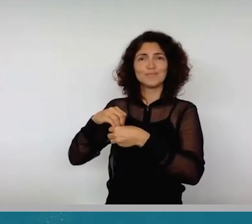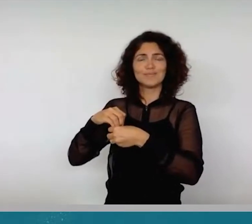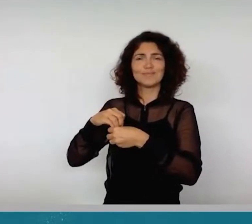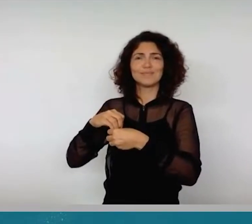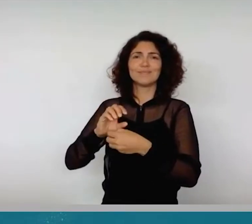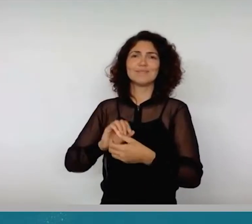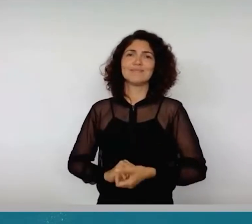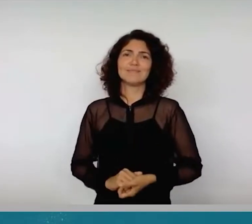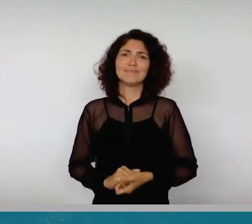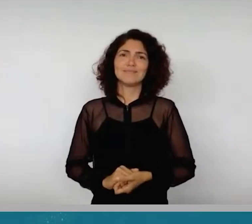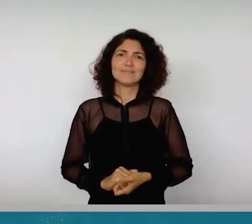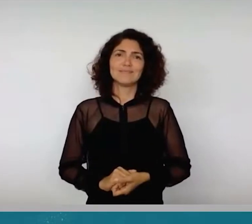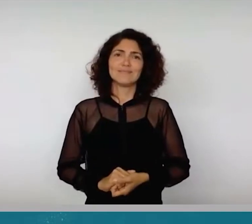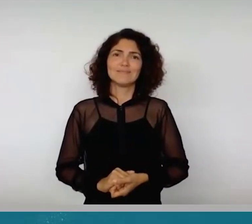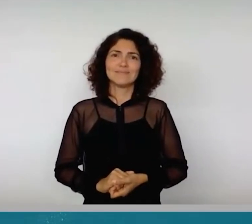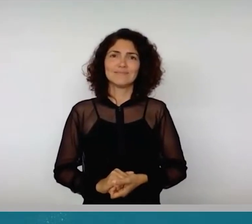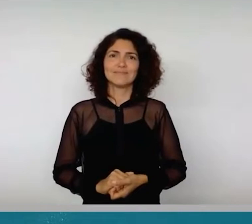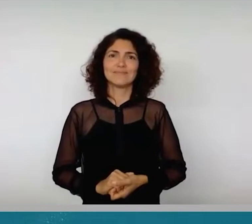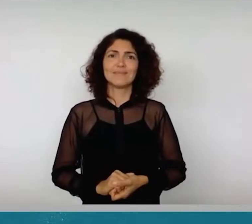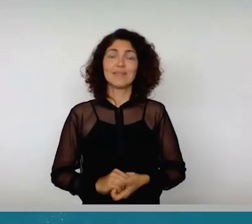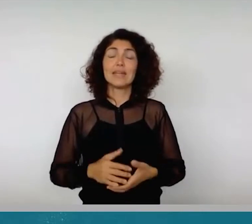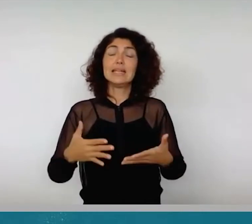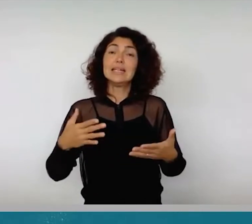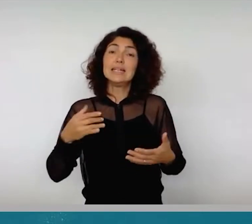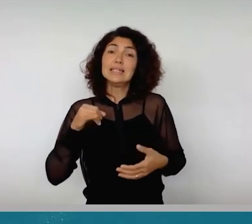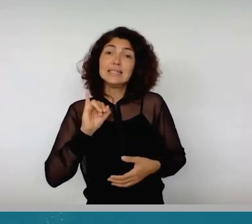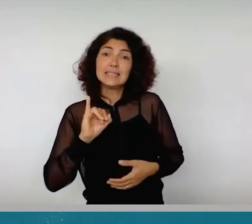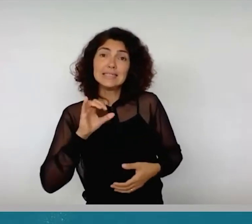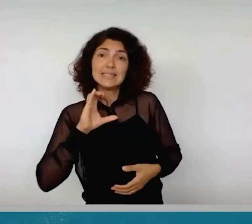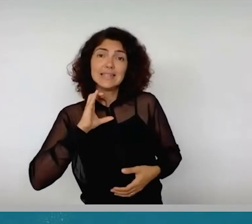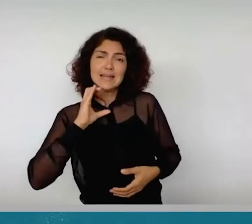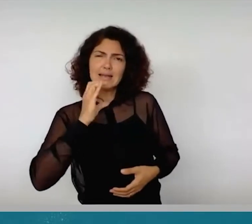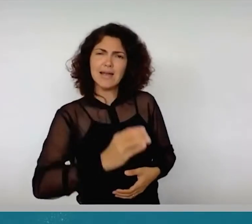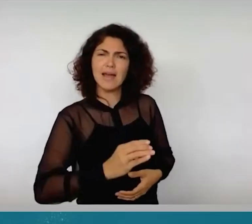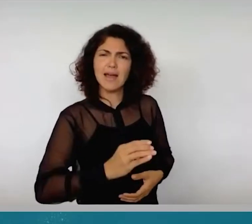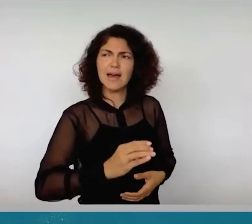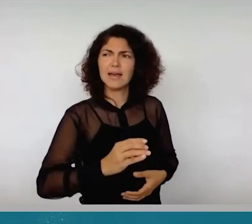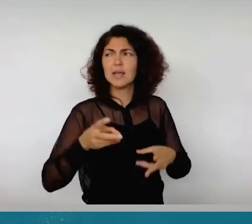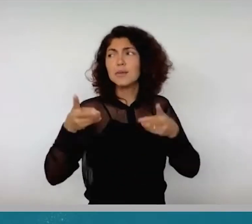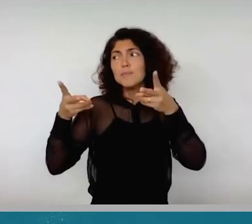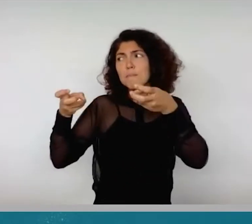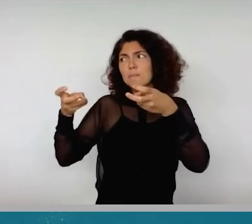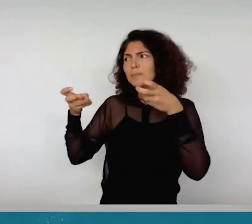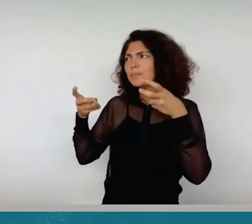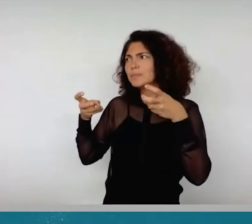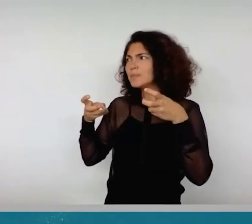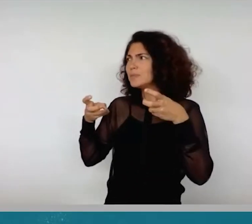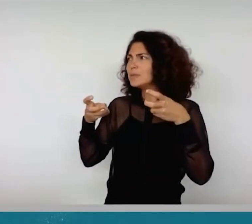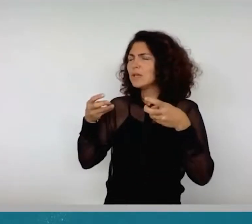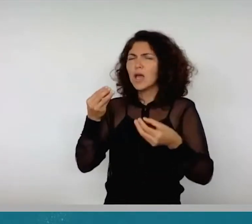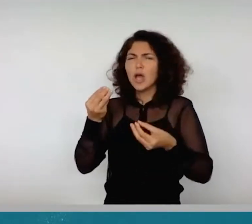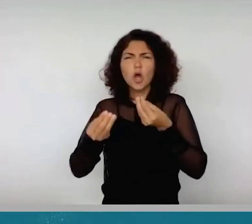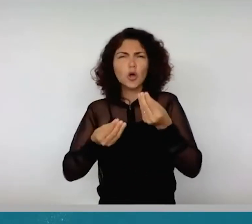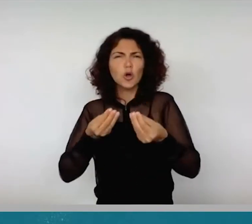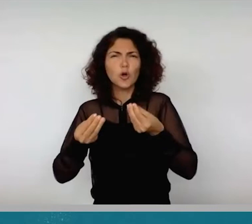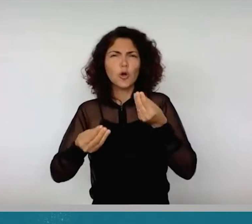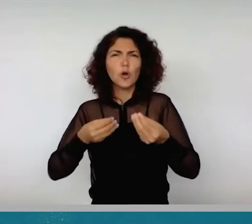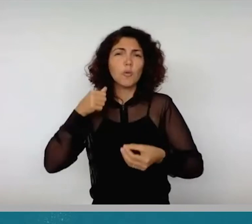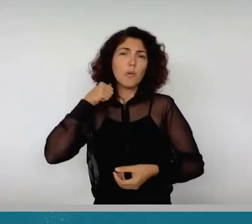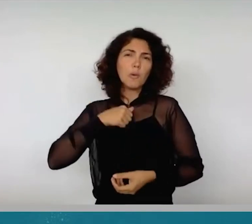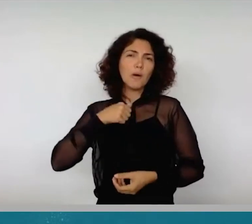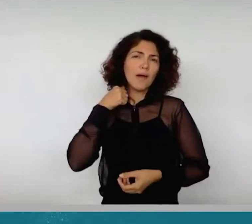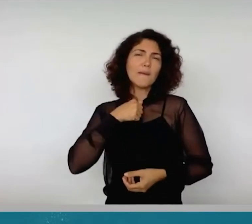Deus se agradou do meu irmão e se agradou das suas ofertas. Mas não, o homem